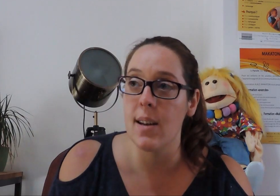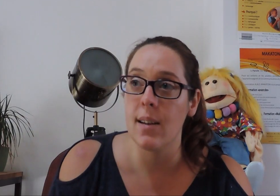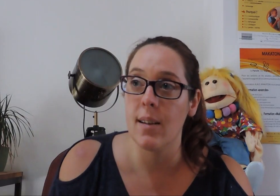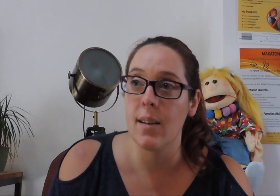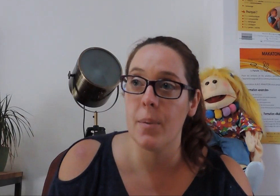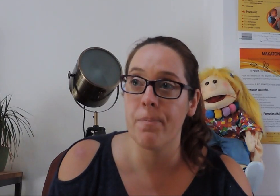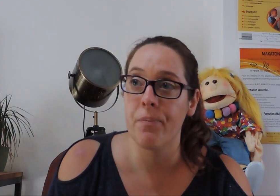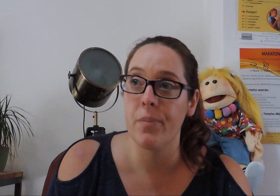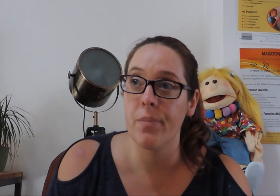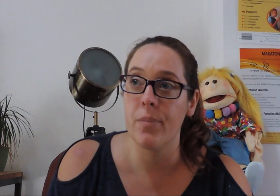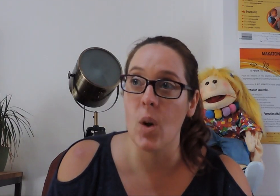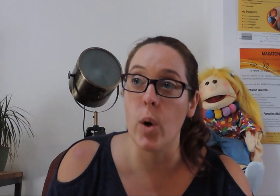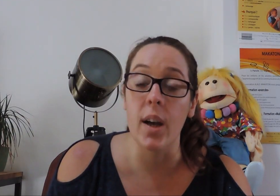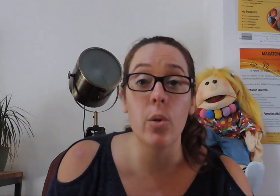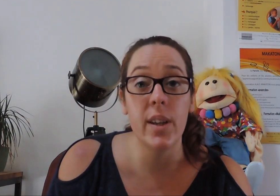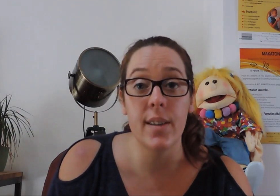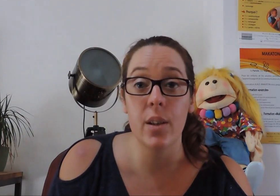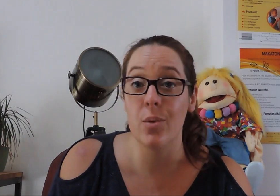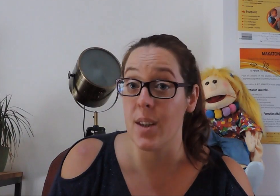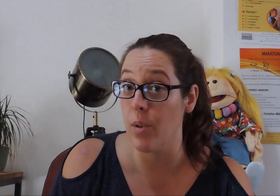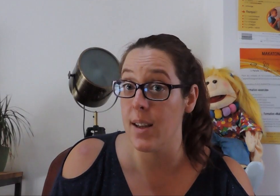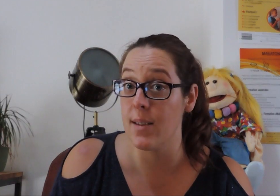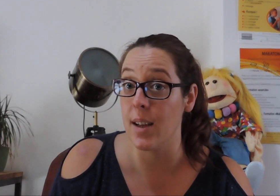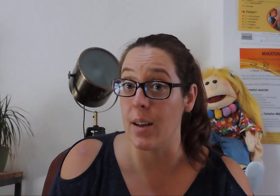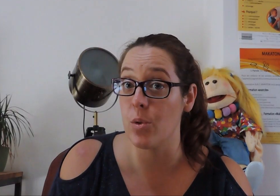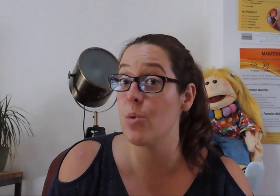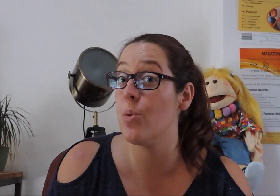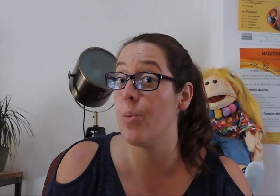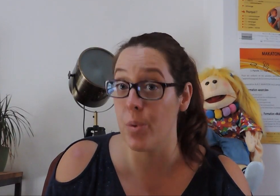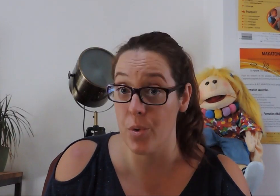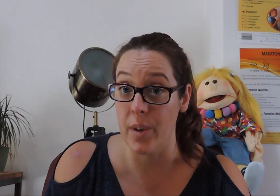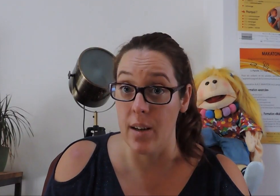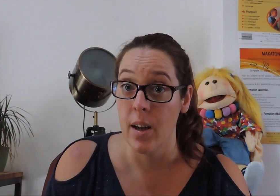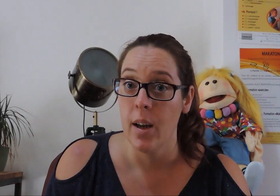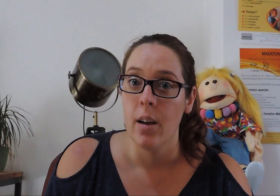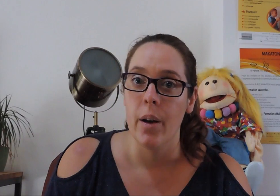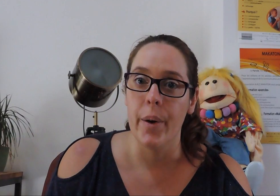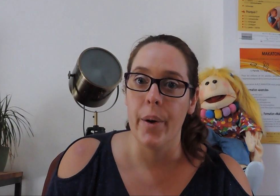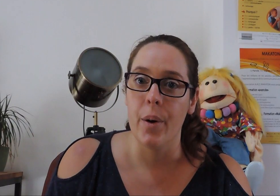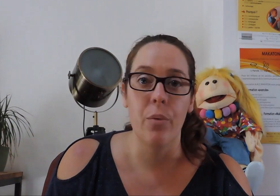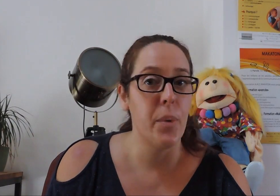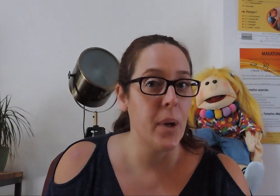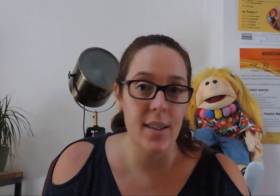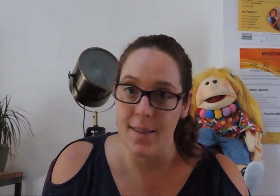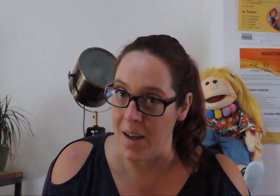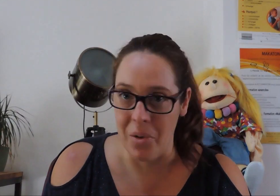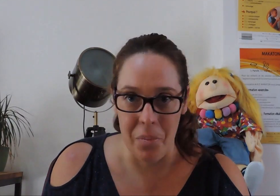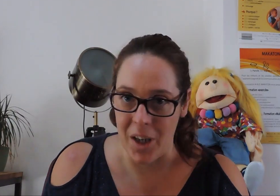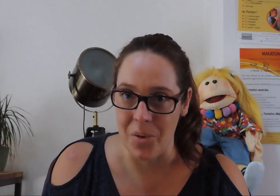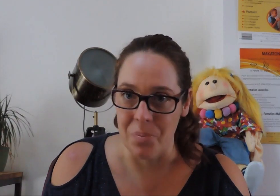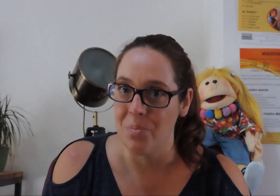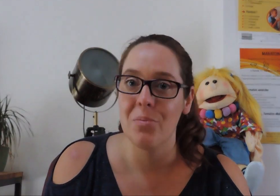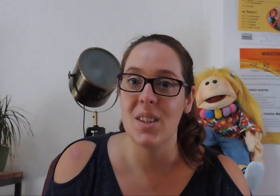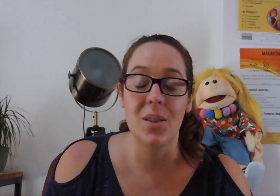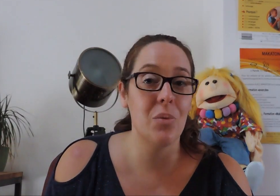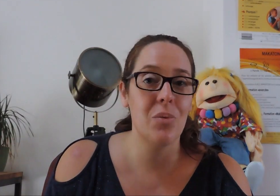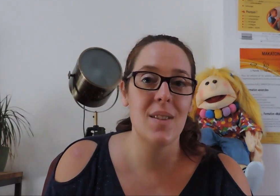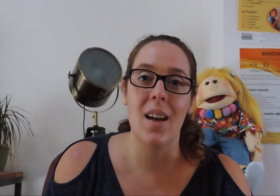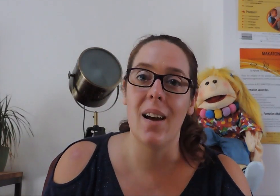gardant l'idée que ça doit être quelque chose de fonctionnel on ne fait pas de détails dans le Makaton sinon ça